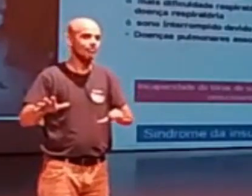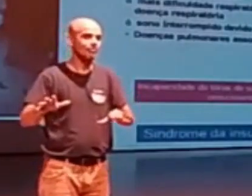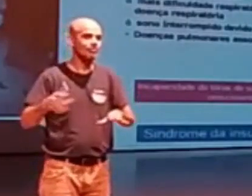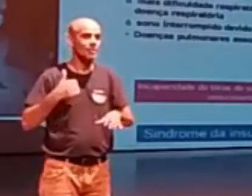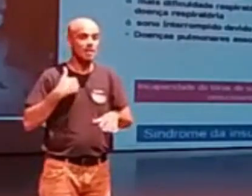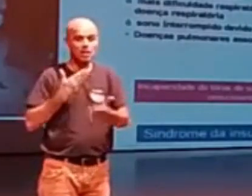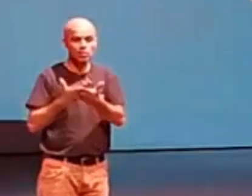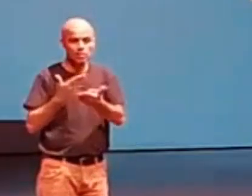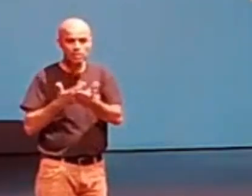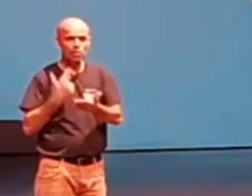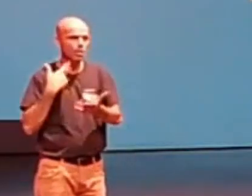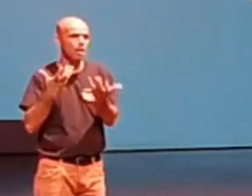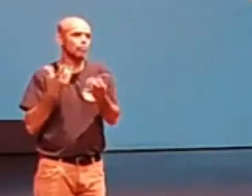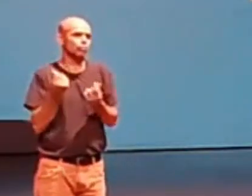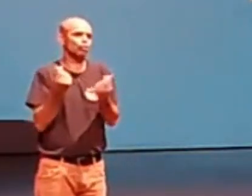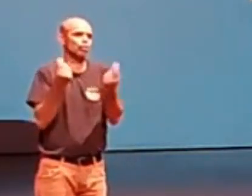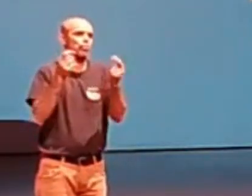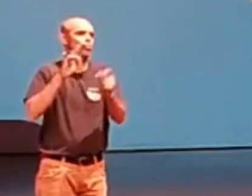incomoda muito.